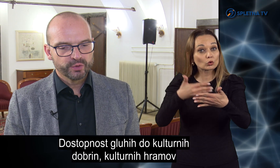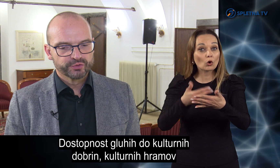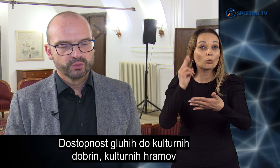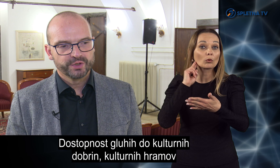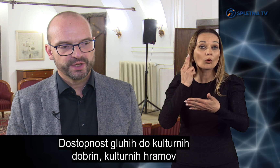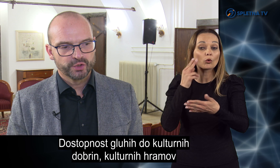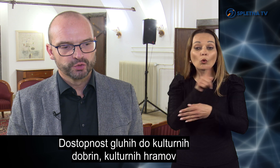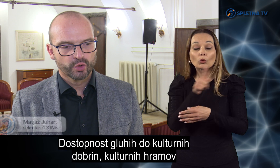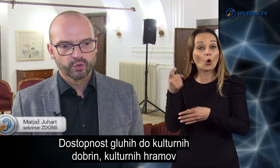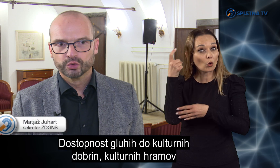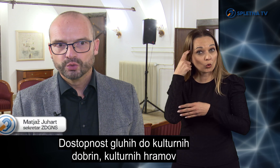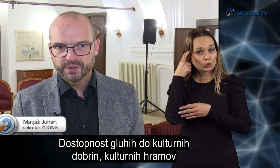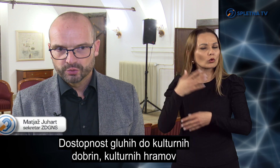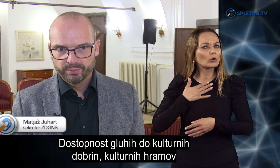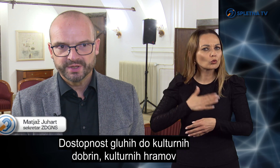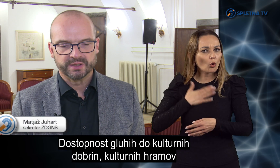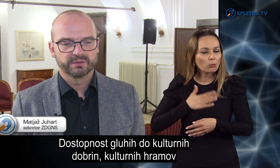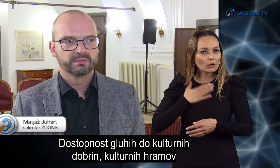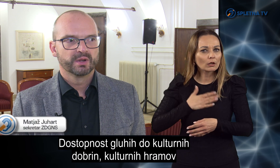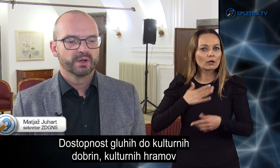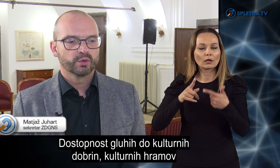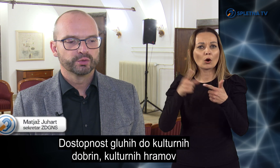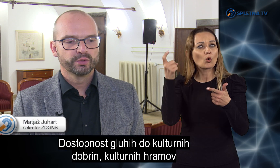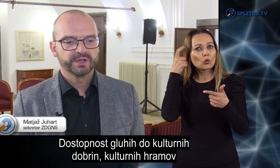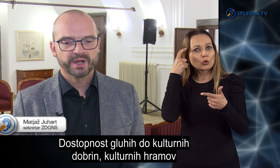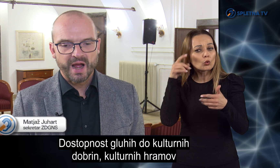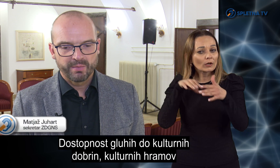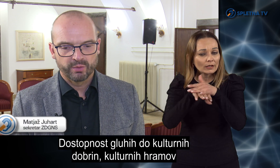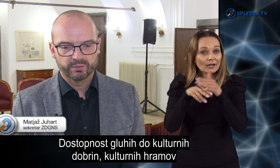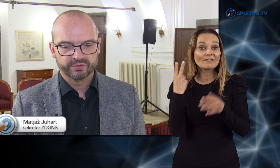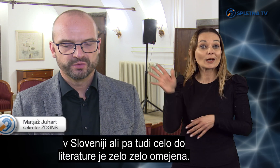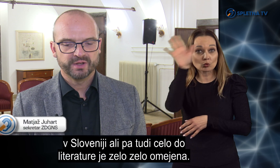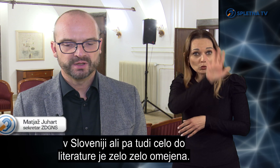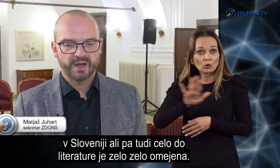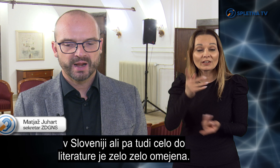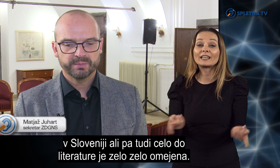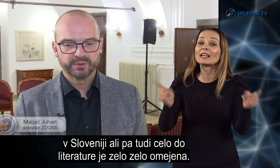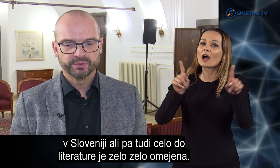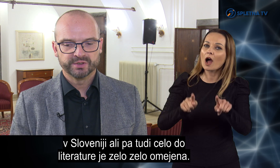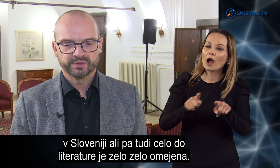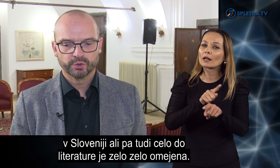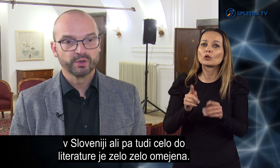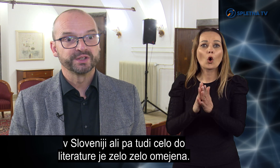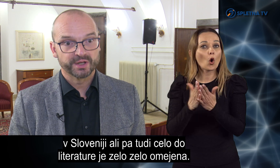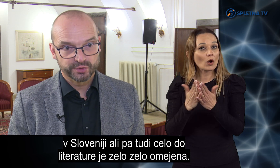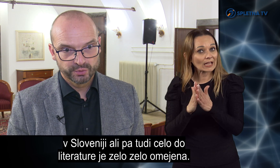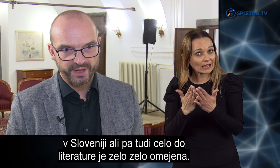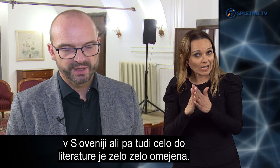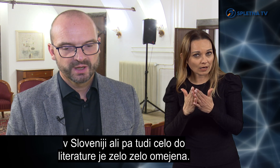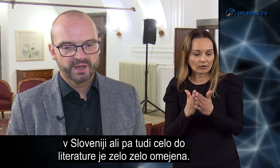Dostopnost gluhih do kulturnih dobrin, kulturnih hramov v Sloveniji ali pa tudi celo do literature